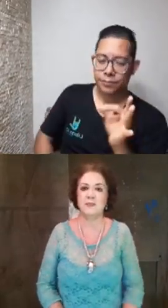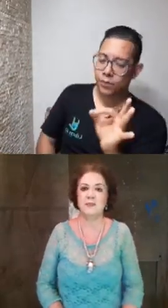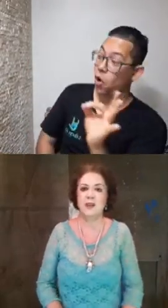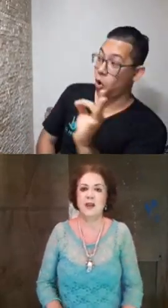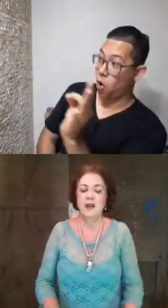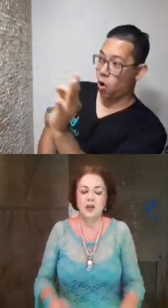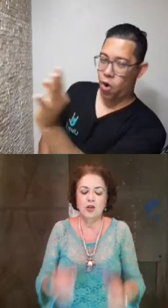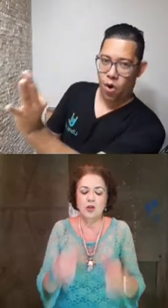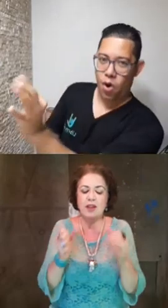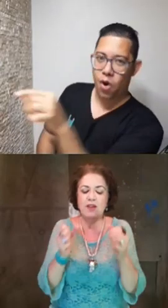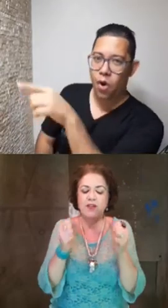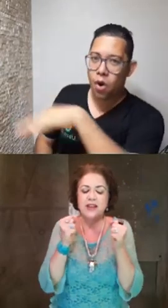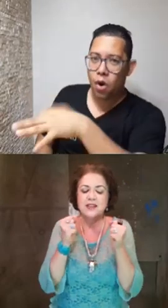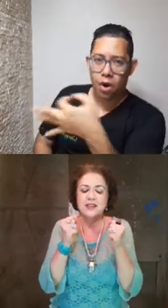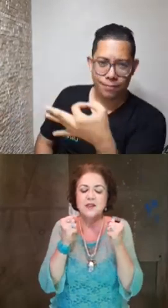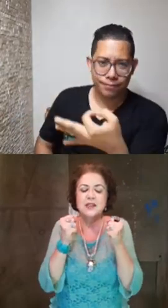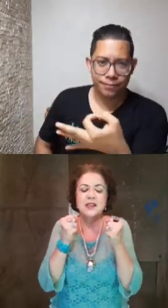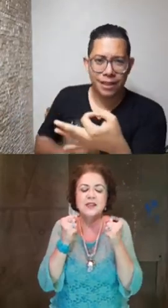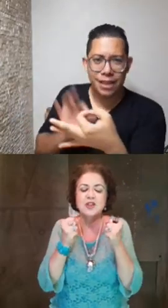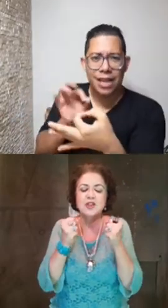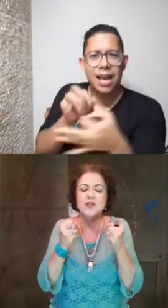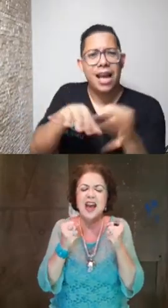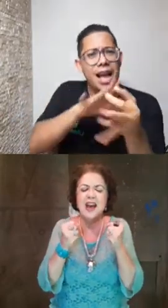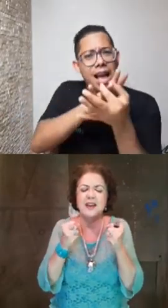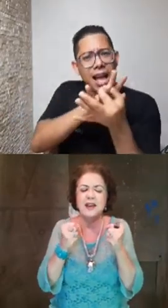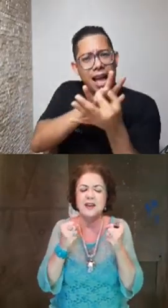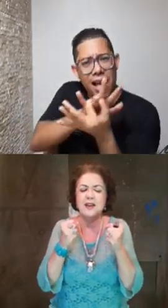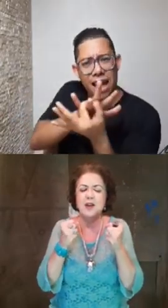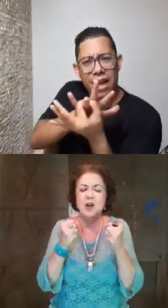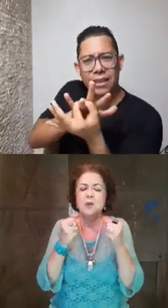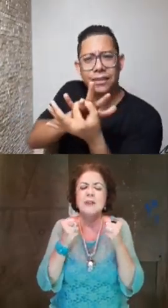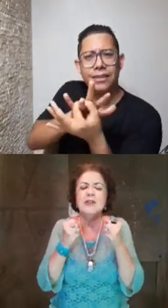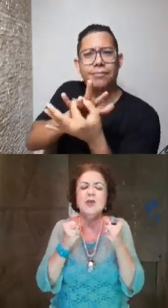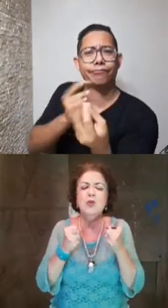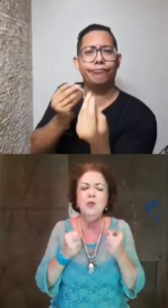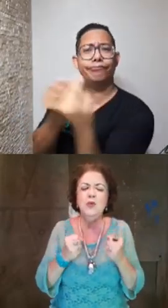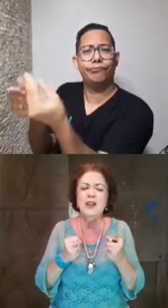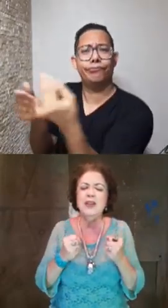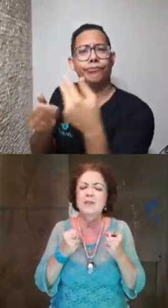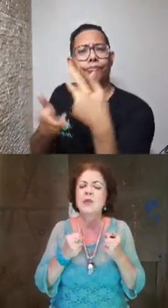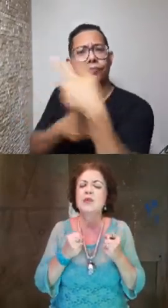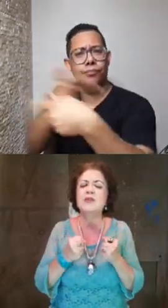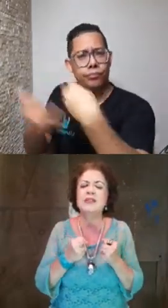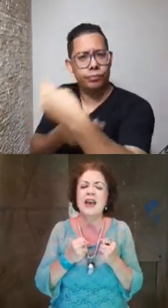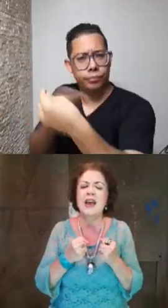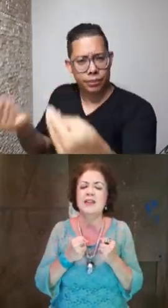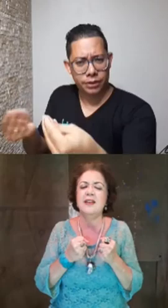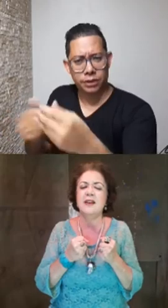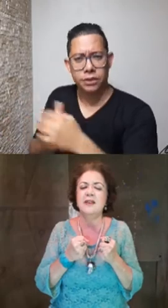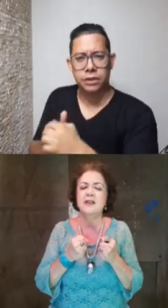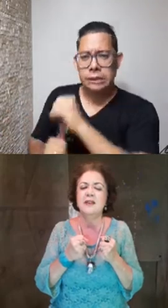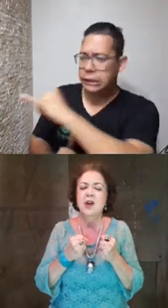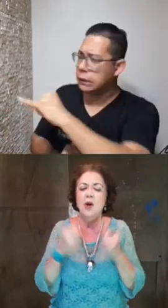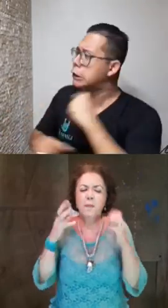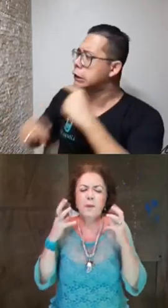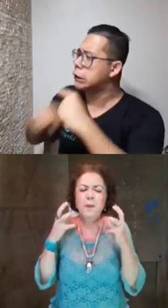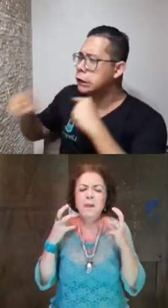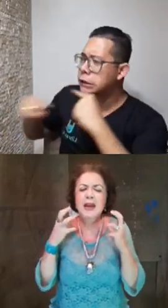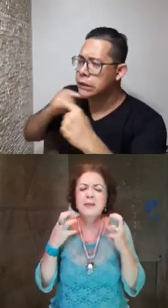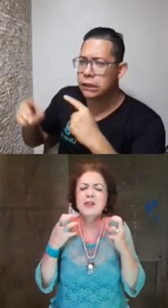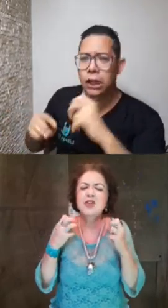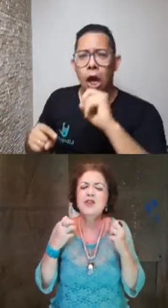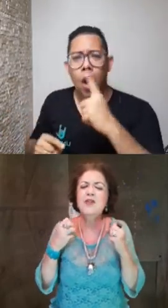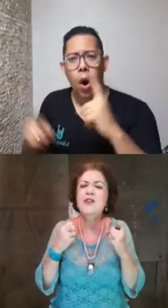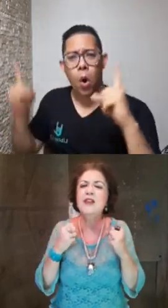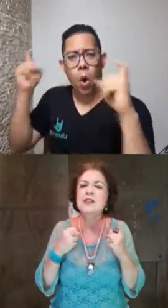seguinte: toda vez que vocês tiverem uma dúvida muito séria, um